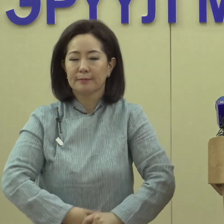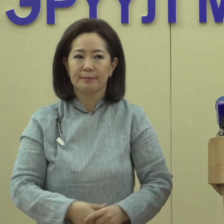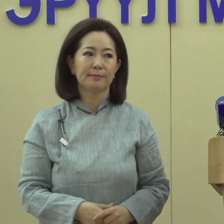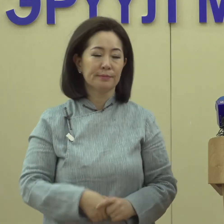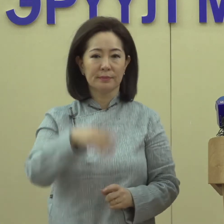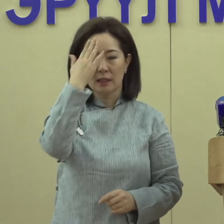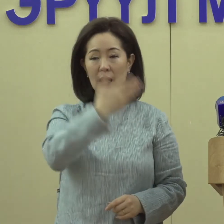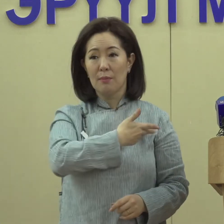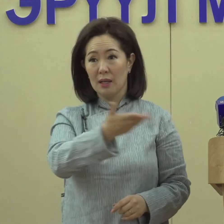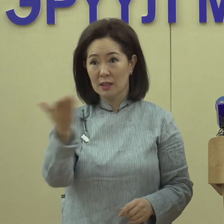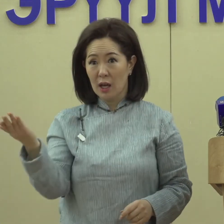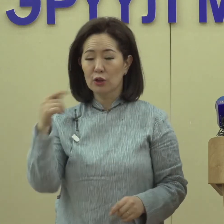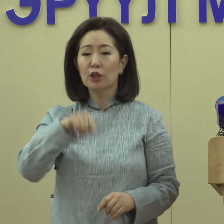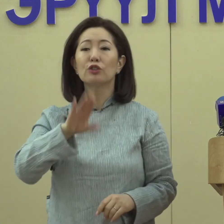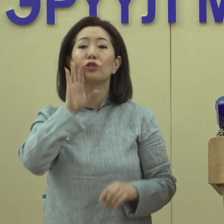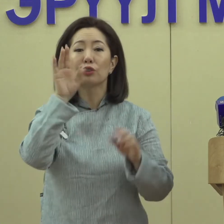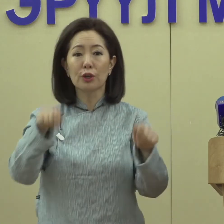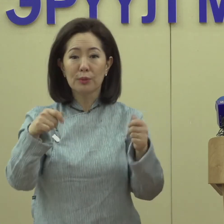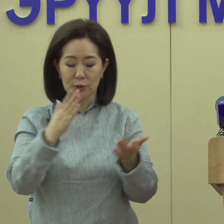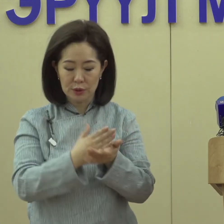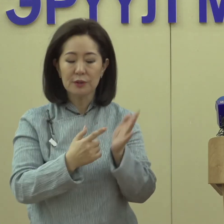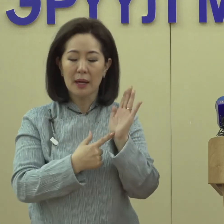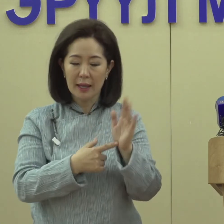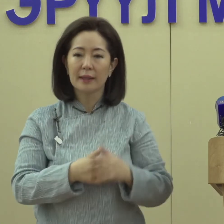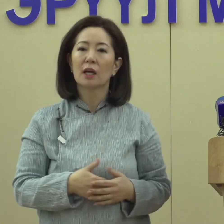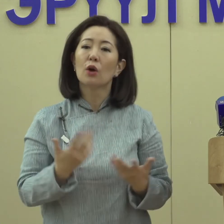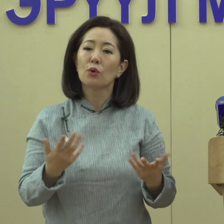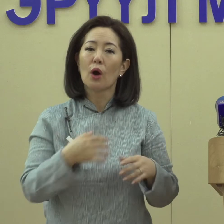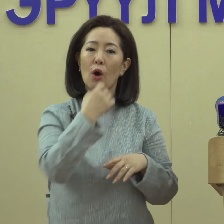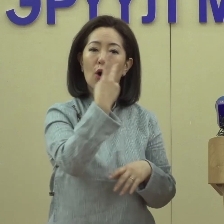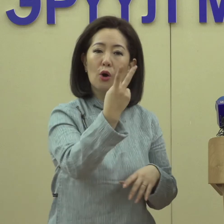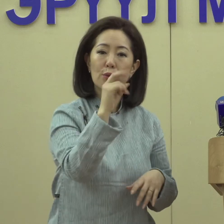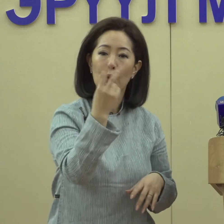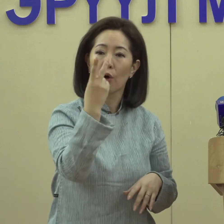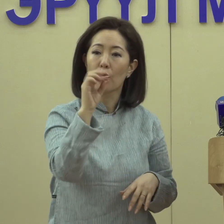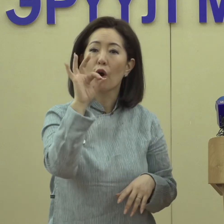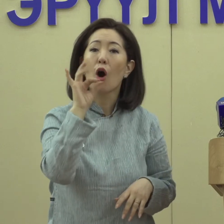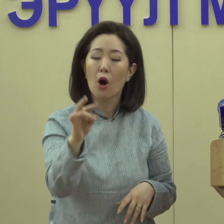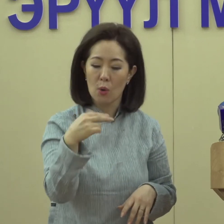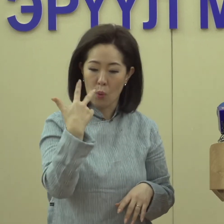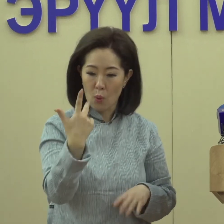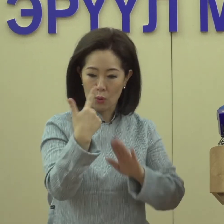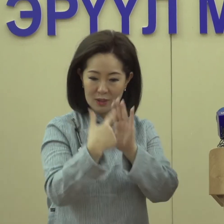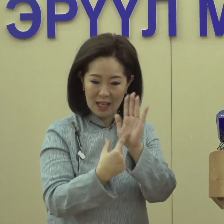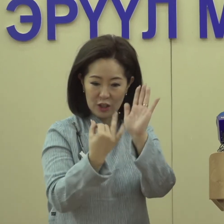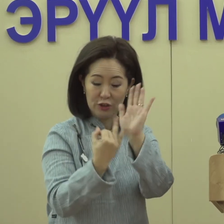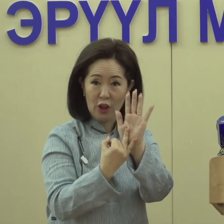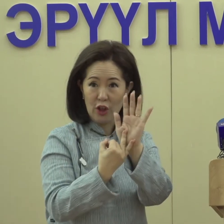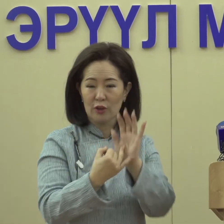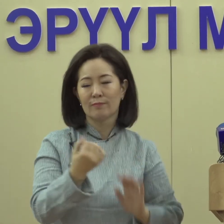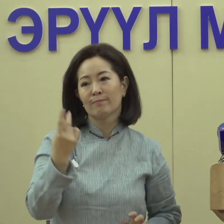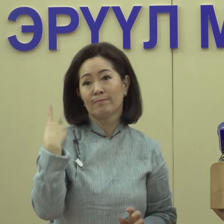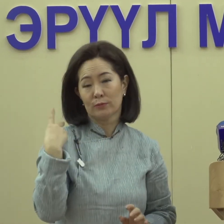За сайн байна уу та бүхэнд энэ өглөөний мэнд хүргэе. За 2020 оны 3 сарын 7-нд өсвөлтөд